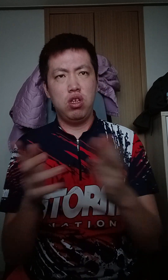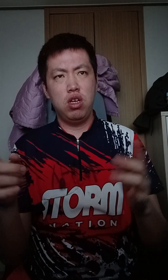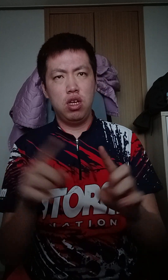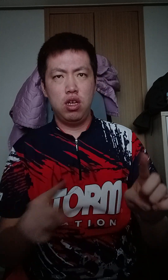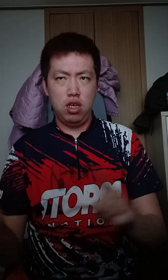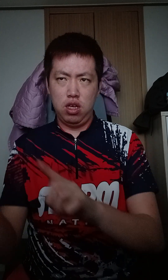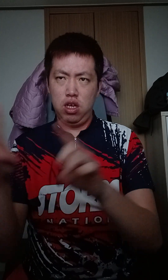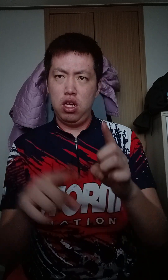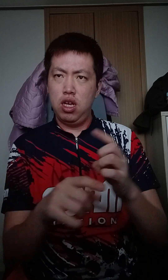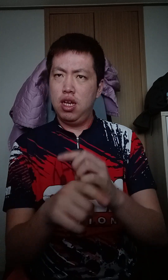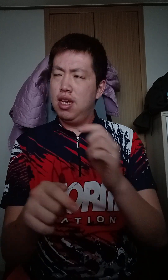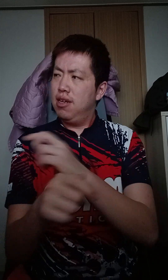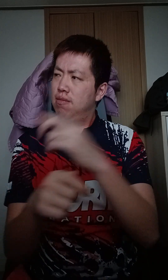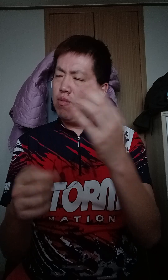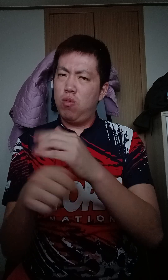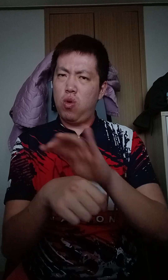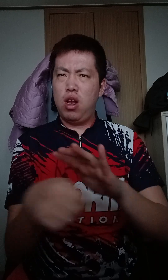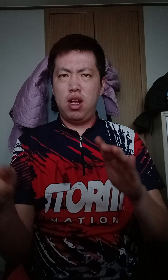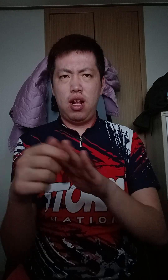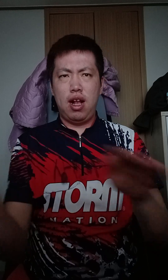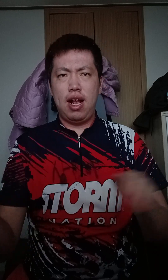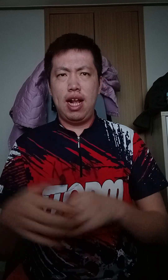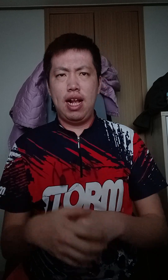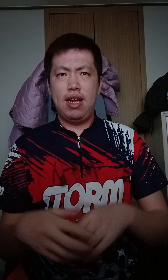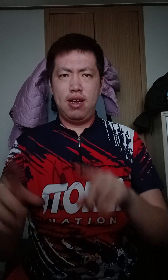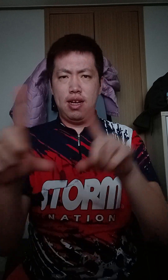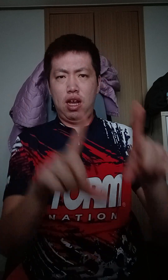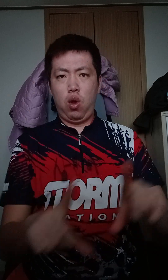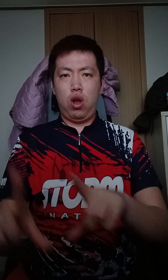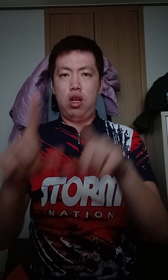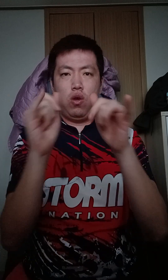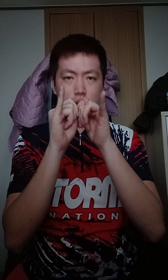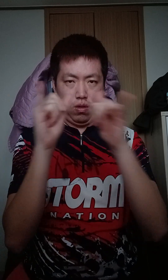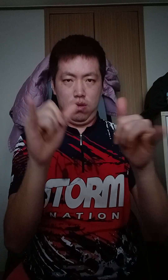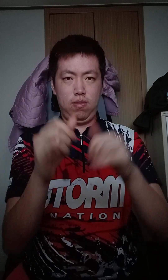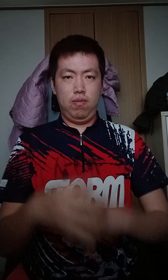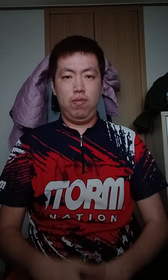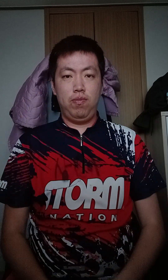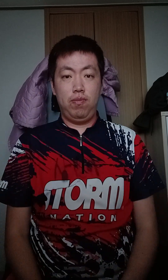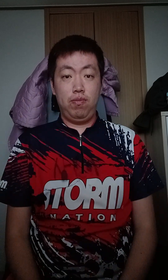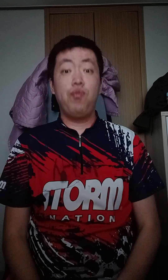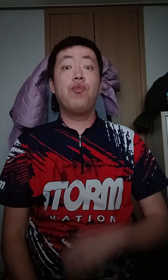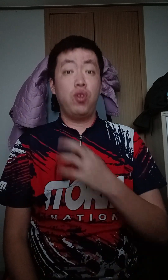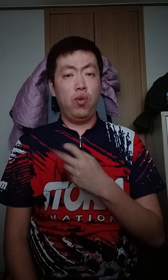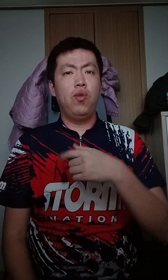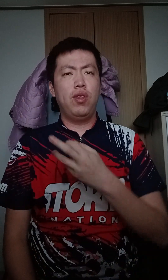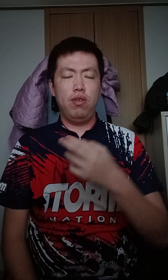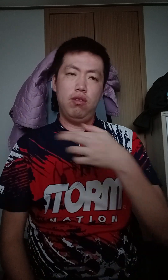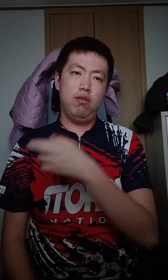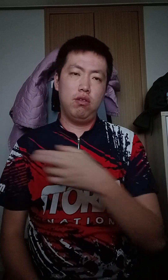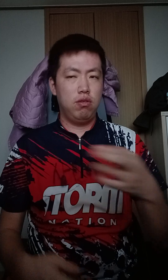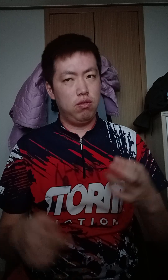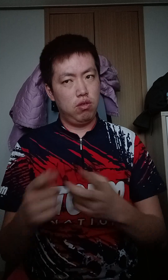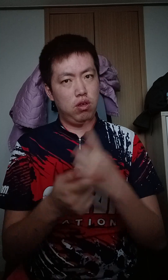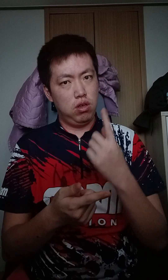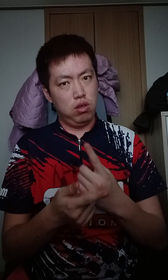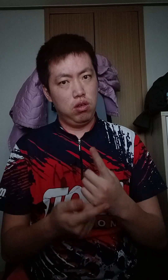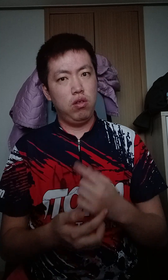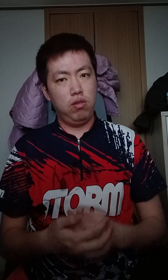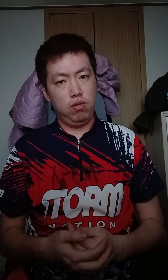이유로 부모의 보살핌을 받지 못하는 아이들이 생활하고 있습니다. 대형 보육원과 달리 가정 형태인데다 아동이